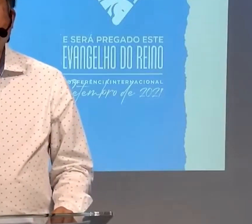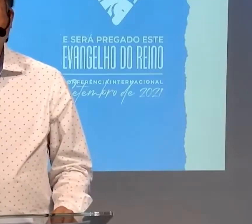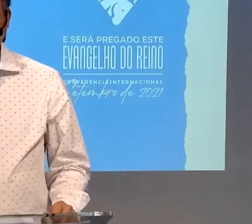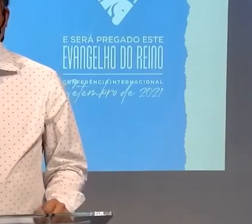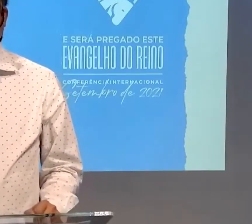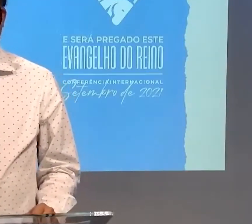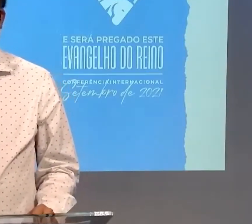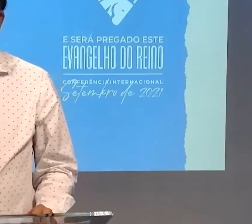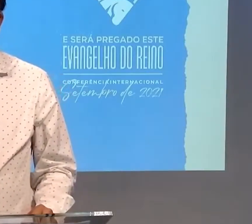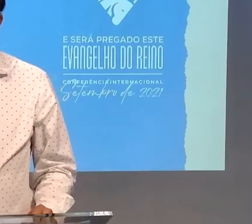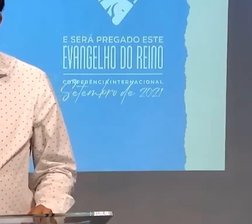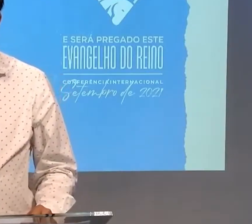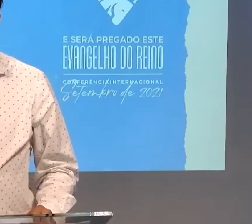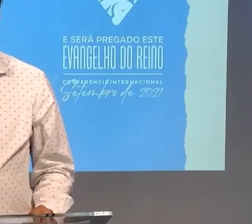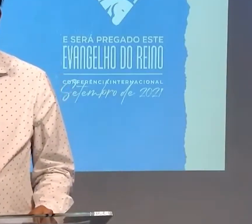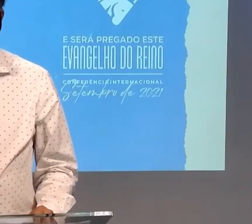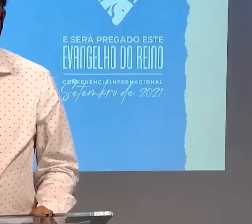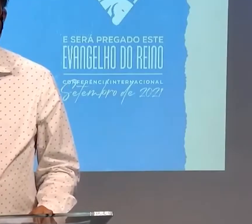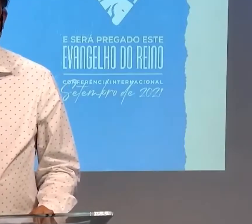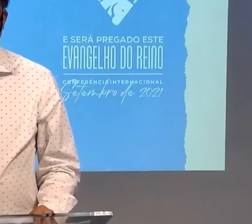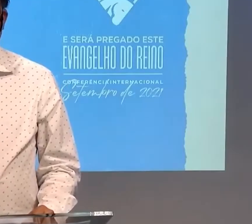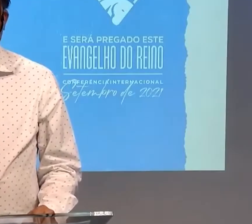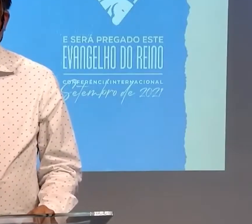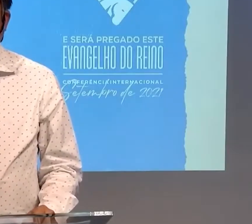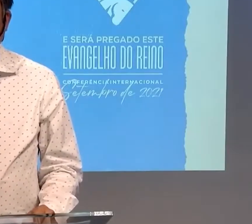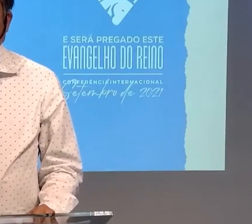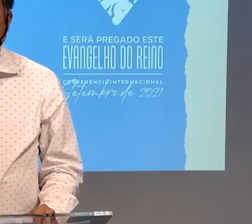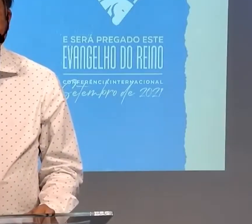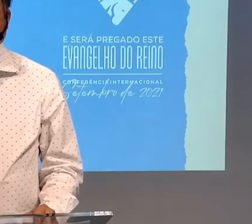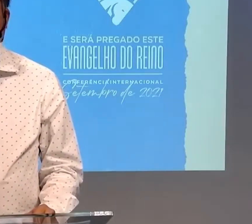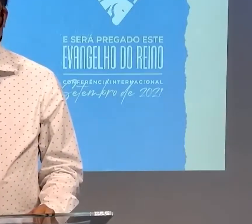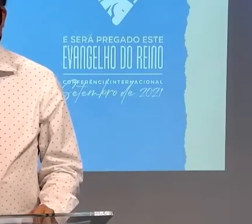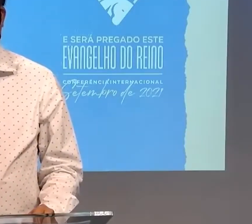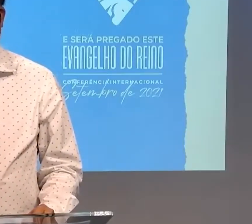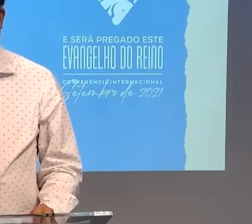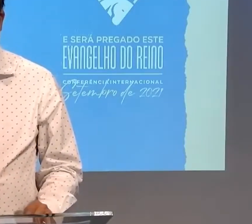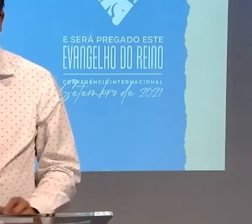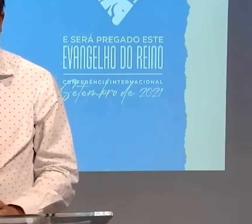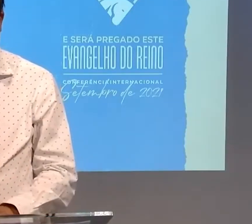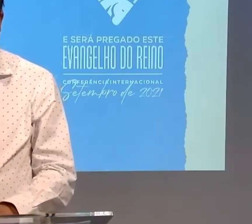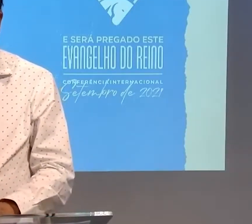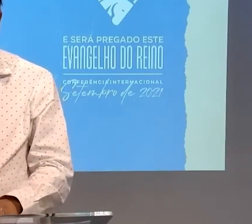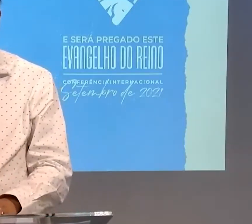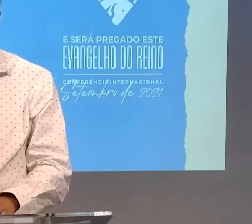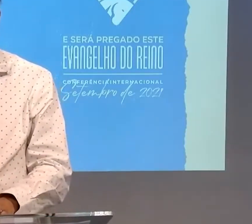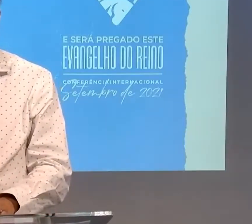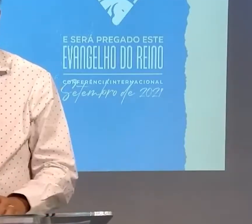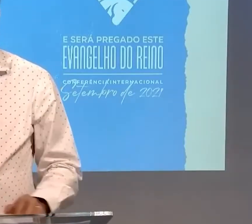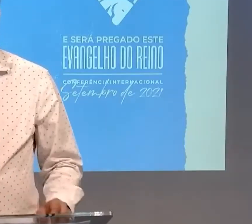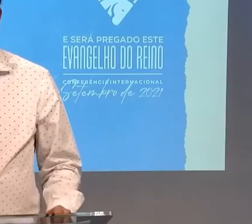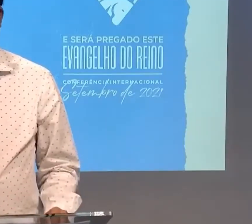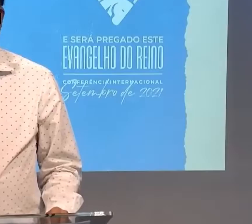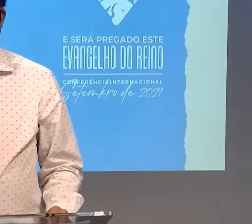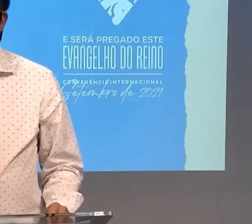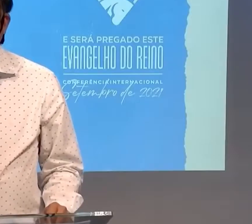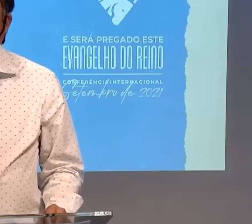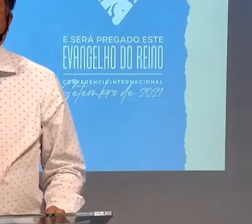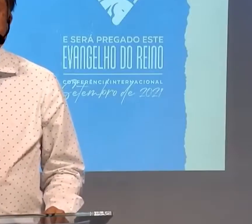homem se tornou pecador e não há justo nenhum sequer. Qual é